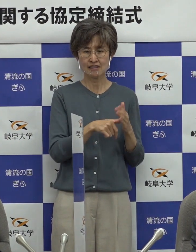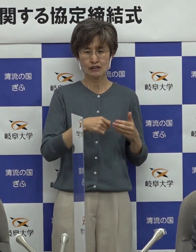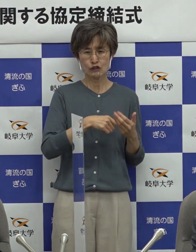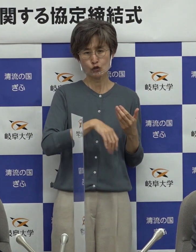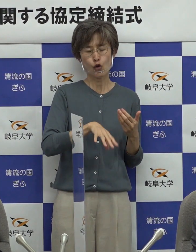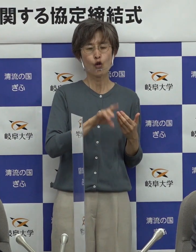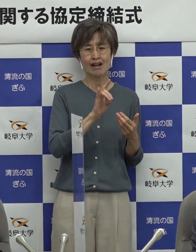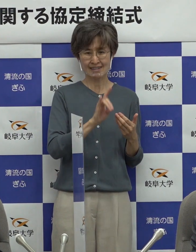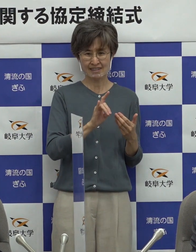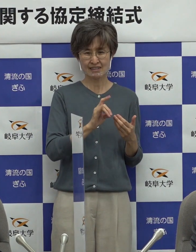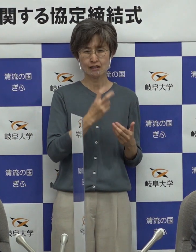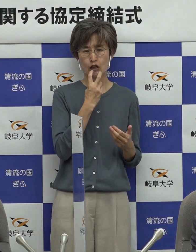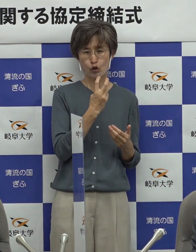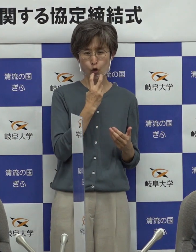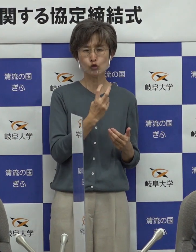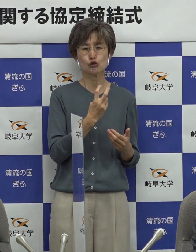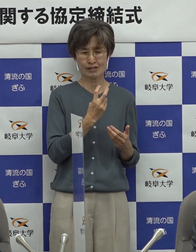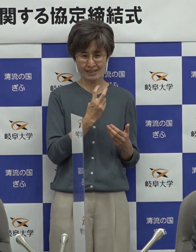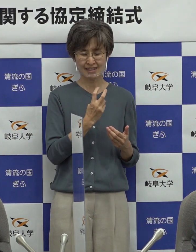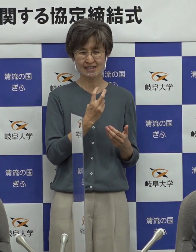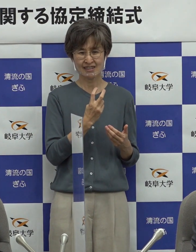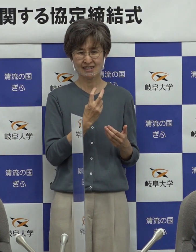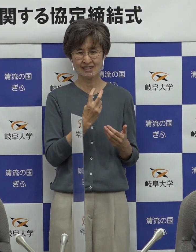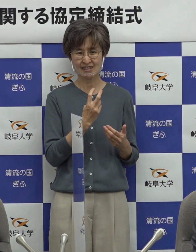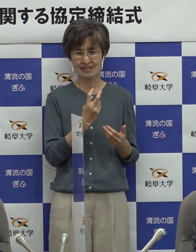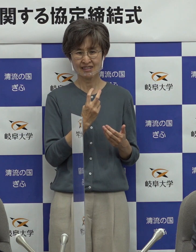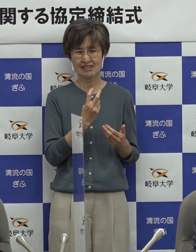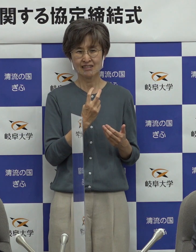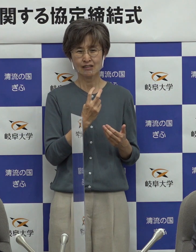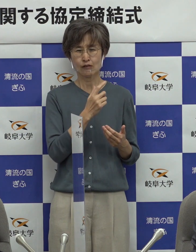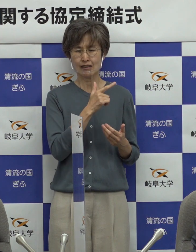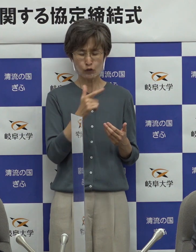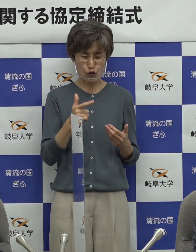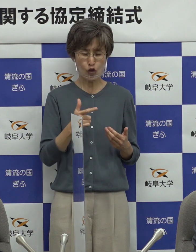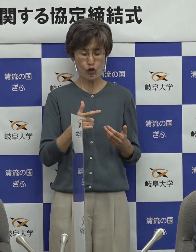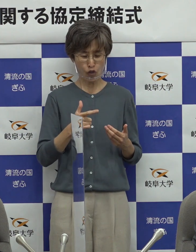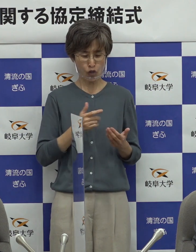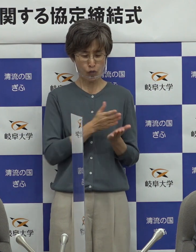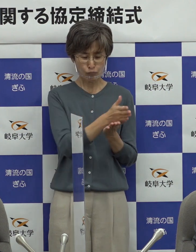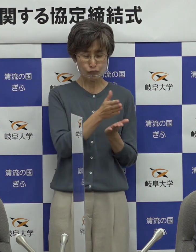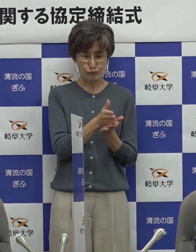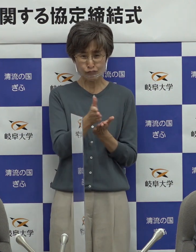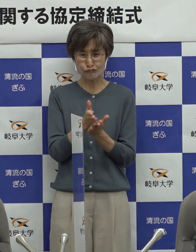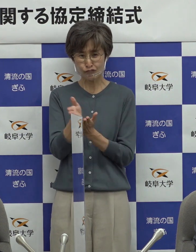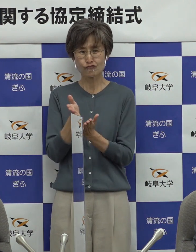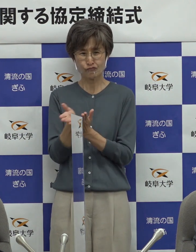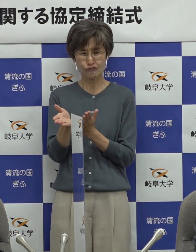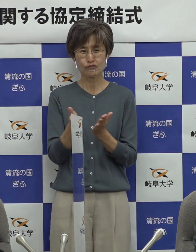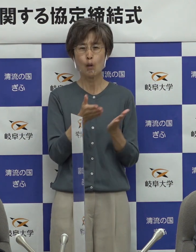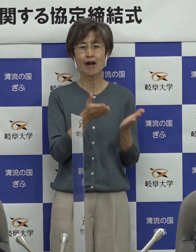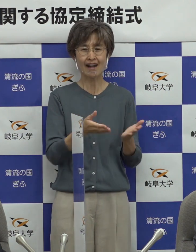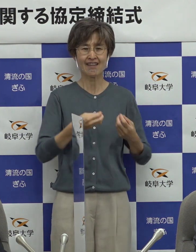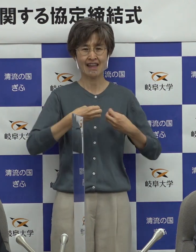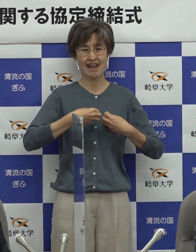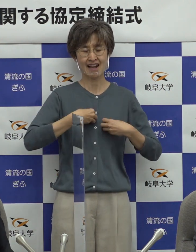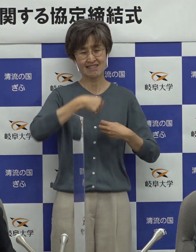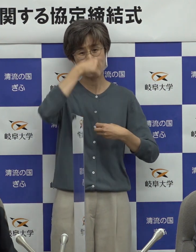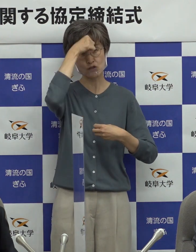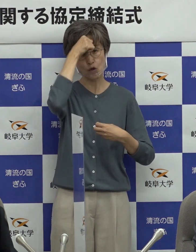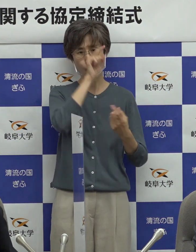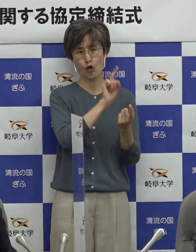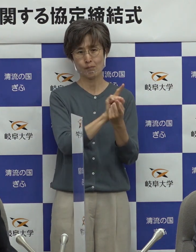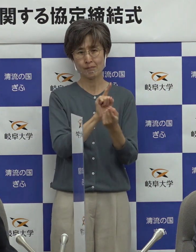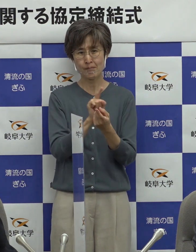学、それから呼吸器学、それから尿路、それから産婦人科系、それぞれ臓器別に感染症というものは担当しております